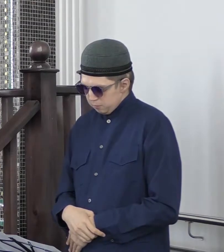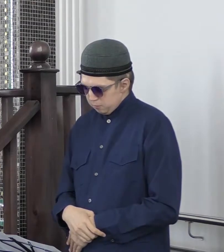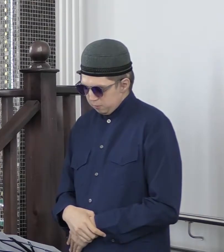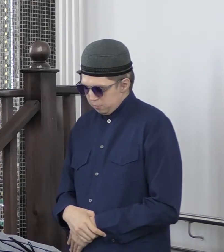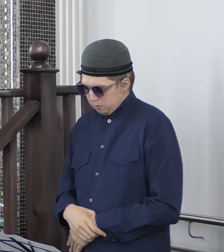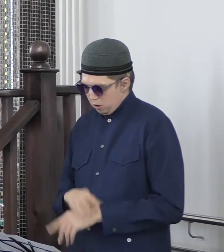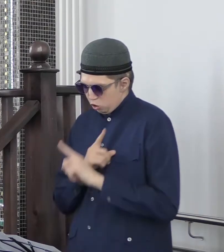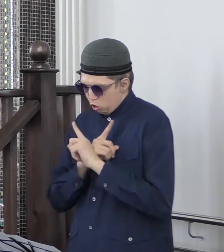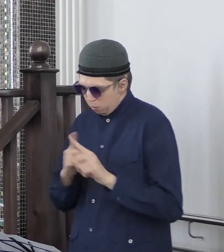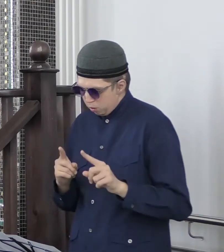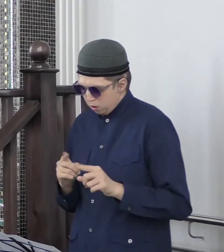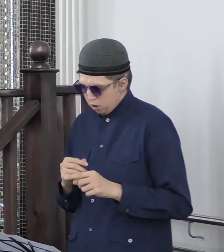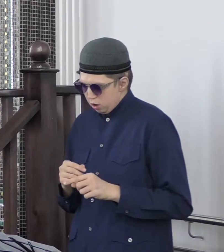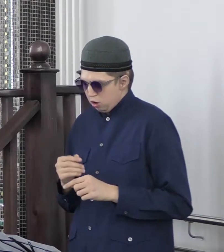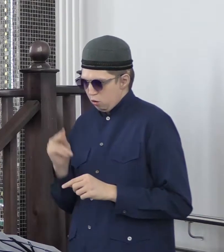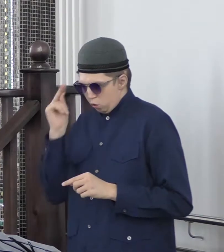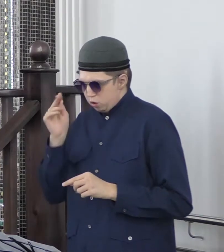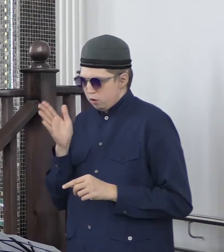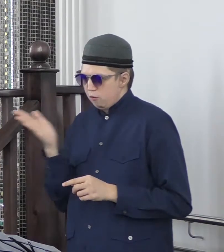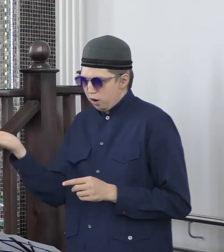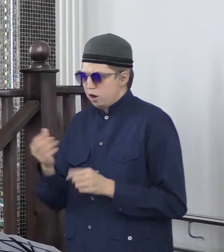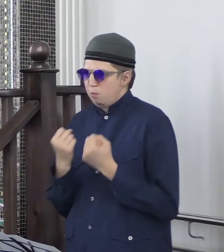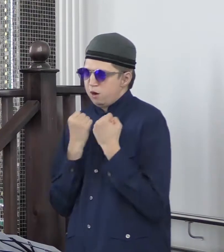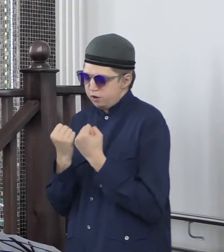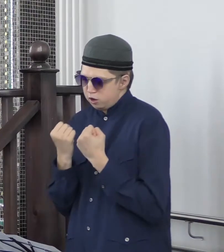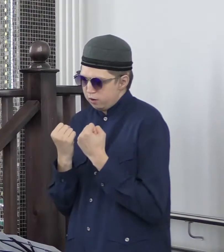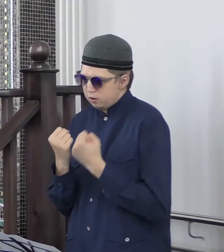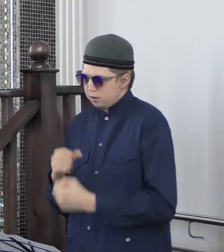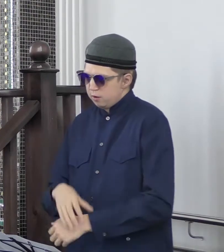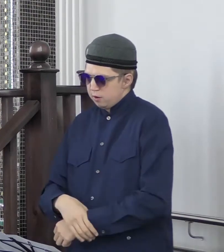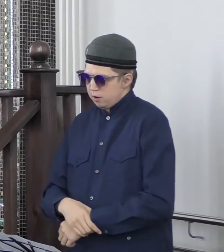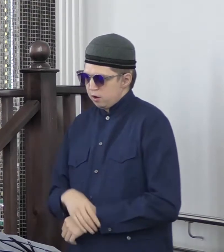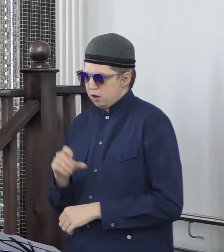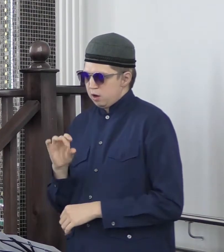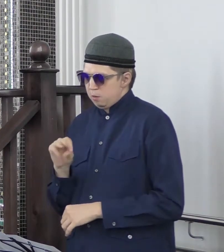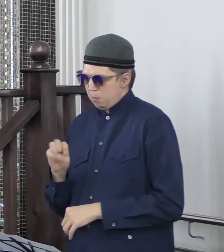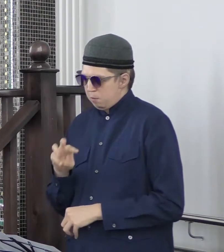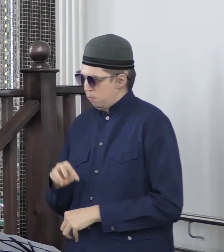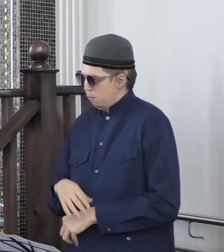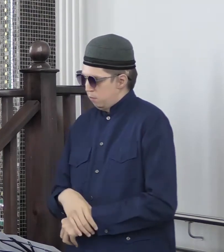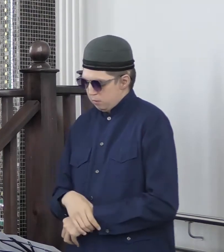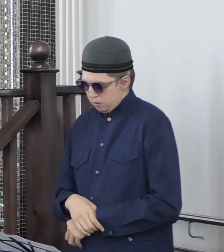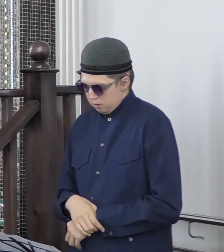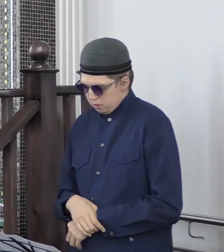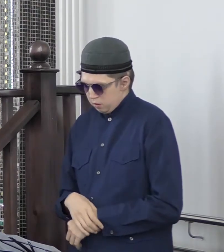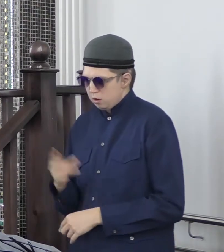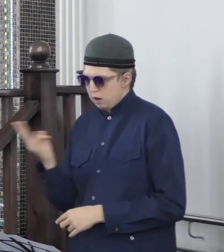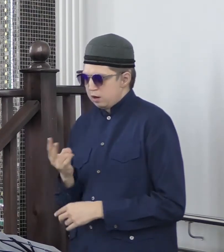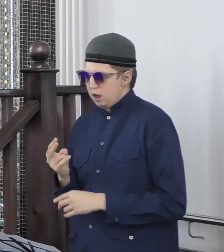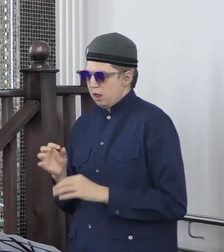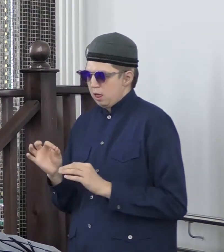Tekatürü uçit nasıl var, dedi bize zapret kılar. Cenab-ı iman, iman надо